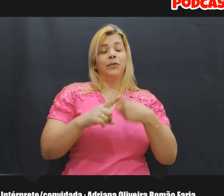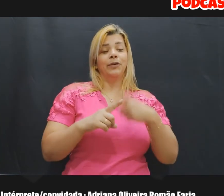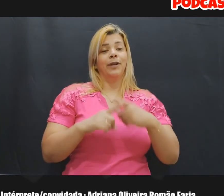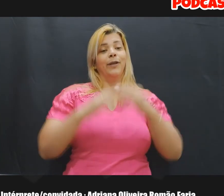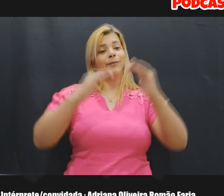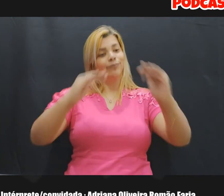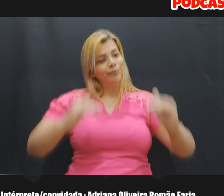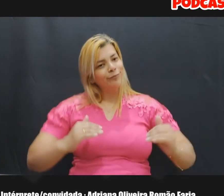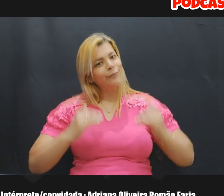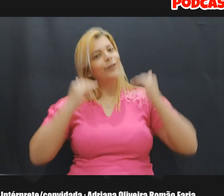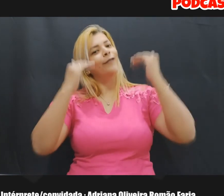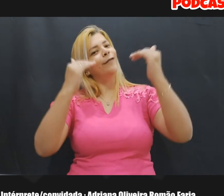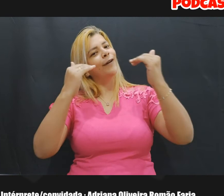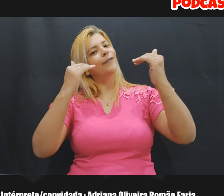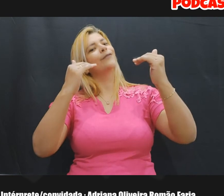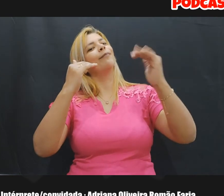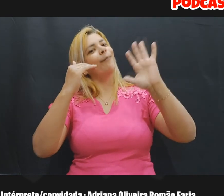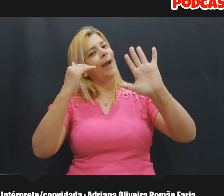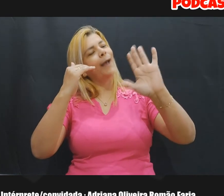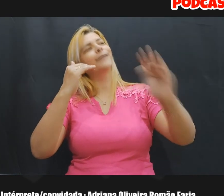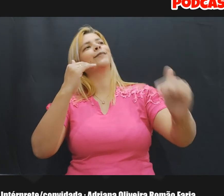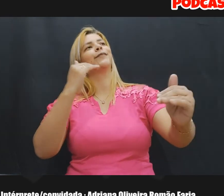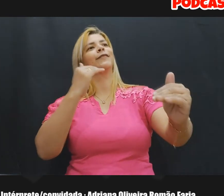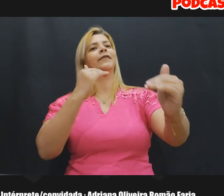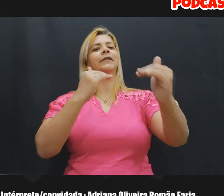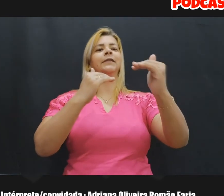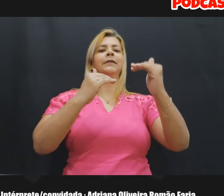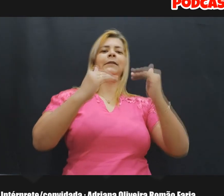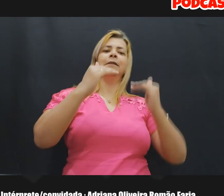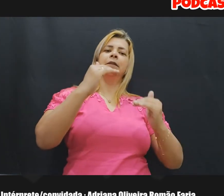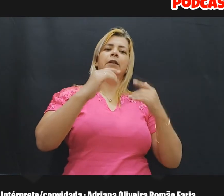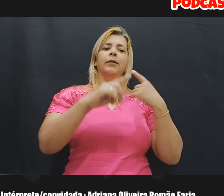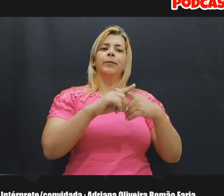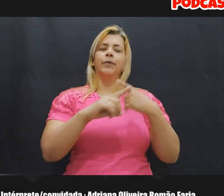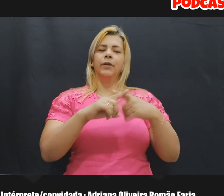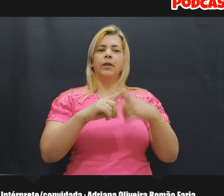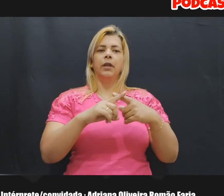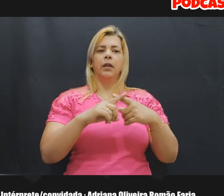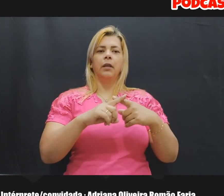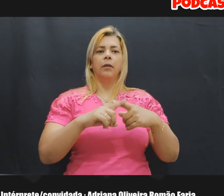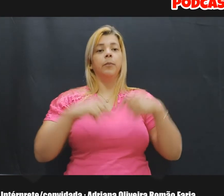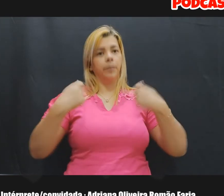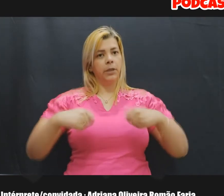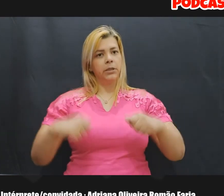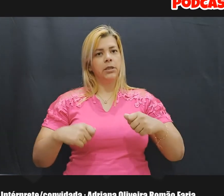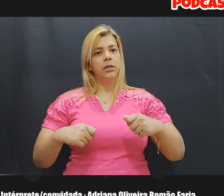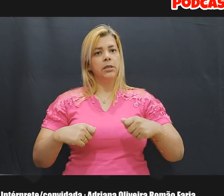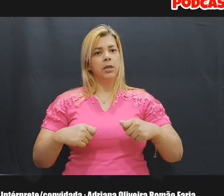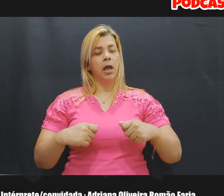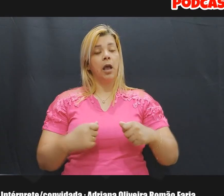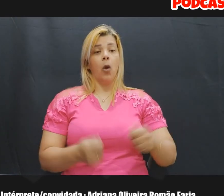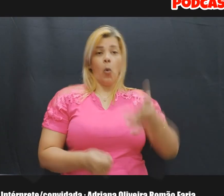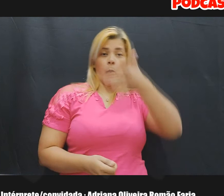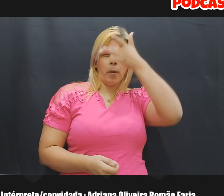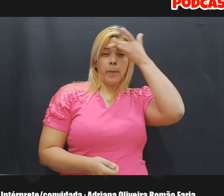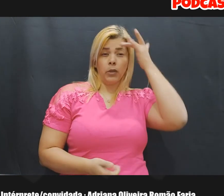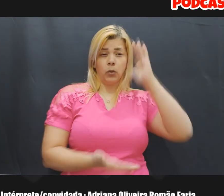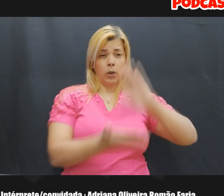avanço, ainda há esse retrocesso proporcionalmente, porque não é só o fato de colocar uma pessoa para